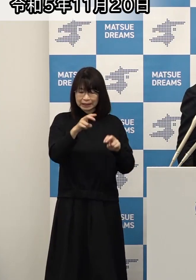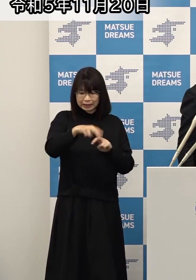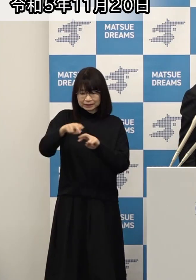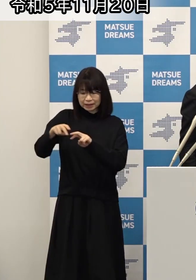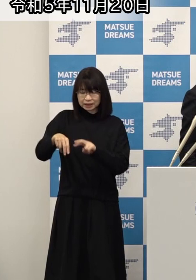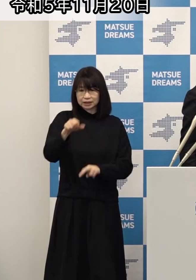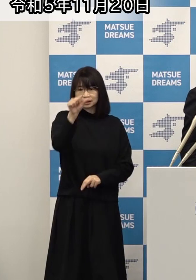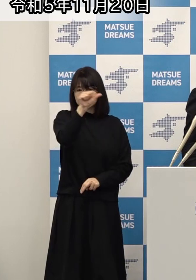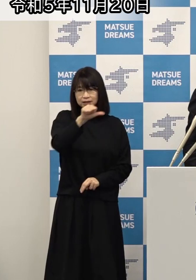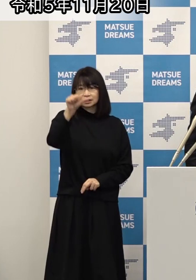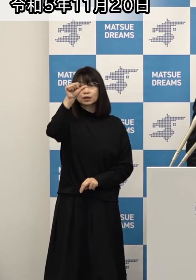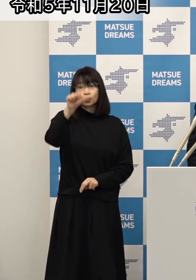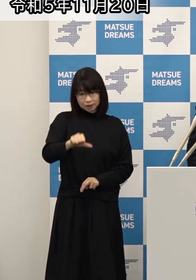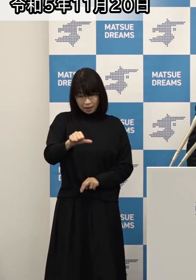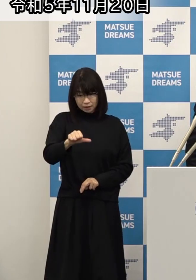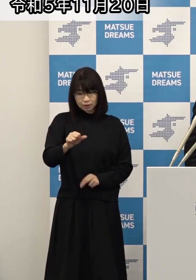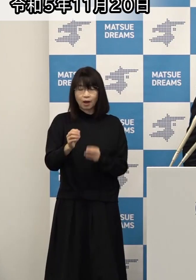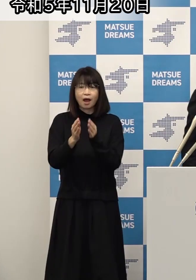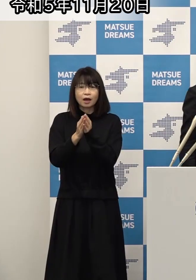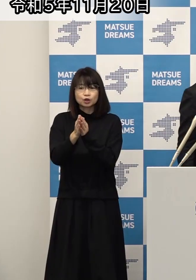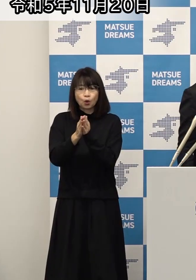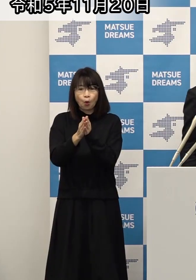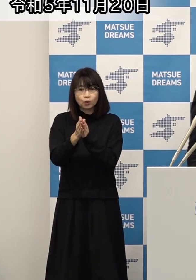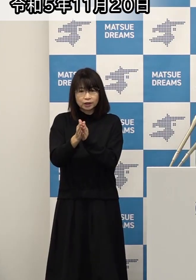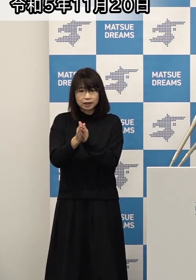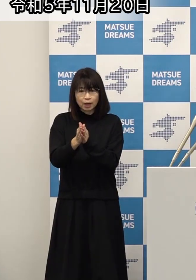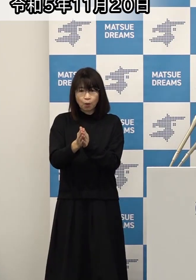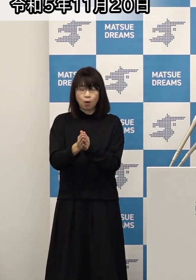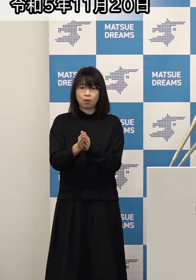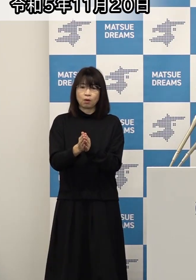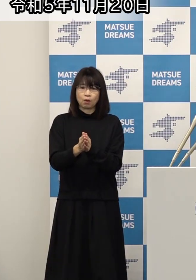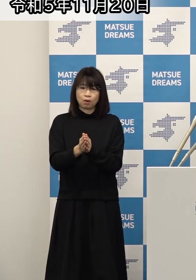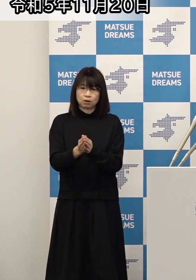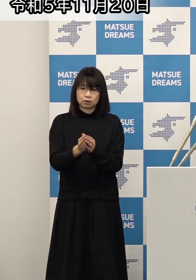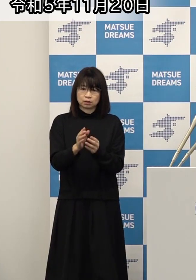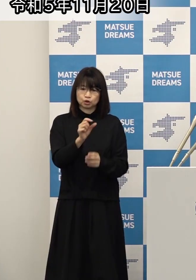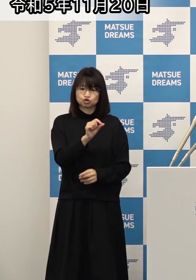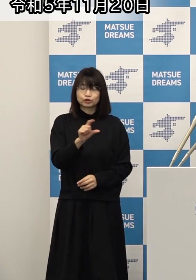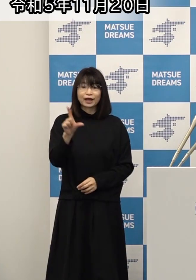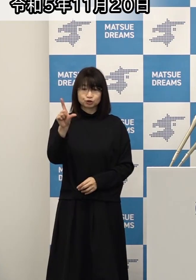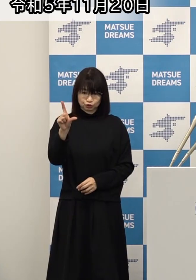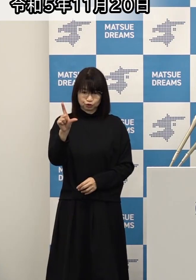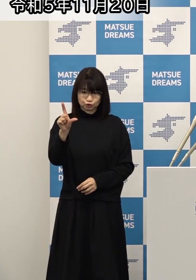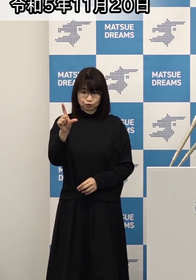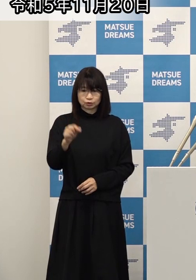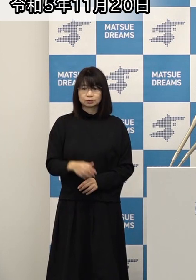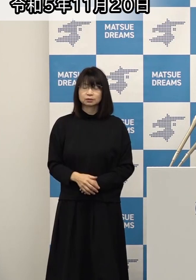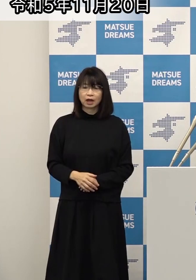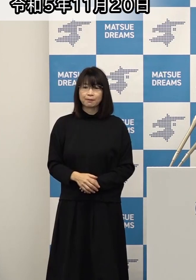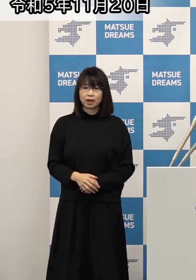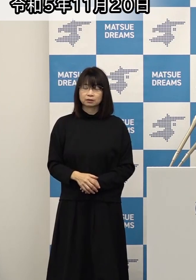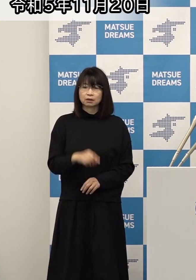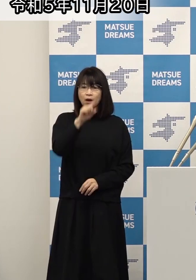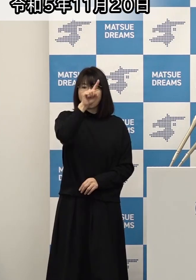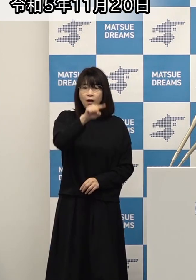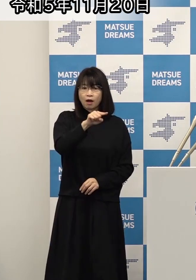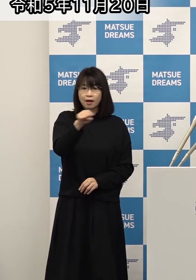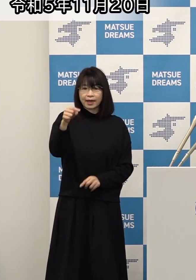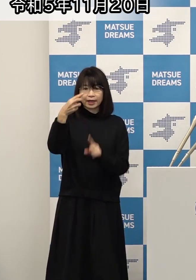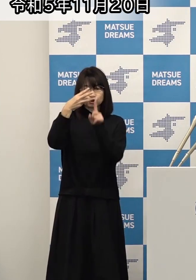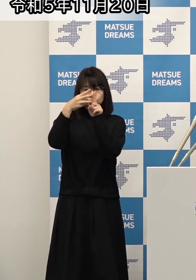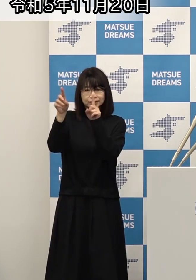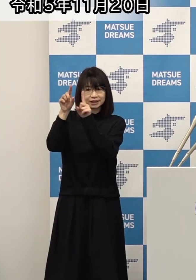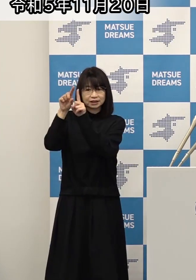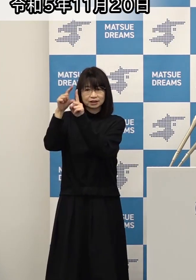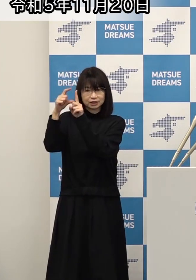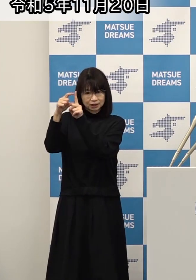ートラウンジの新設、トイレの増設等、一方で機能強化にかかる改修として LED 照明の改修、